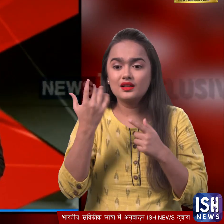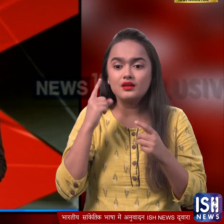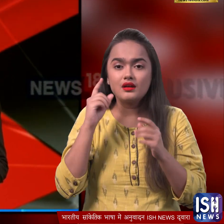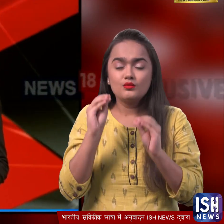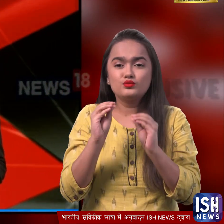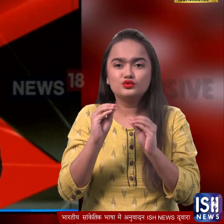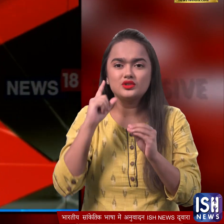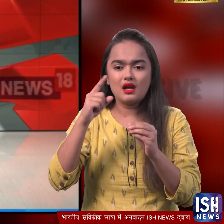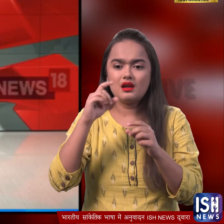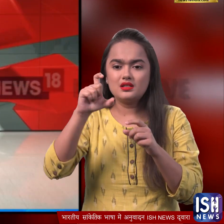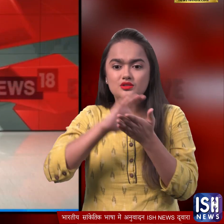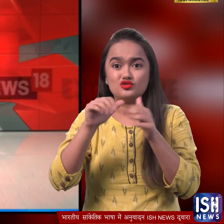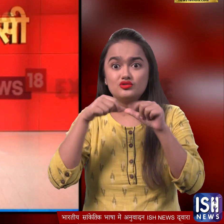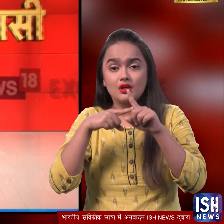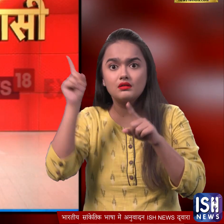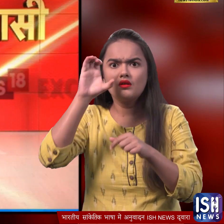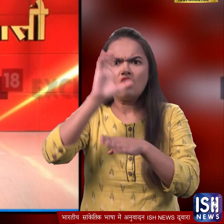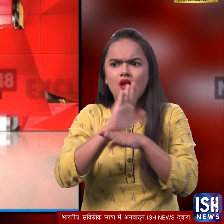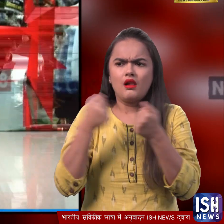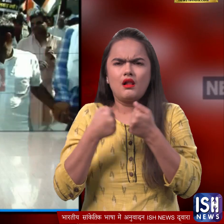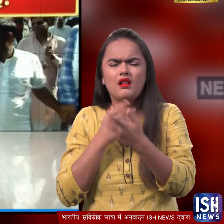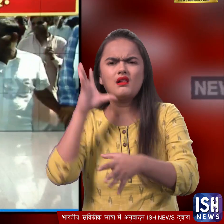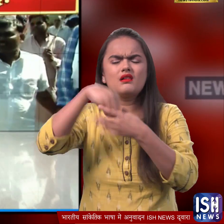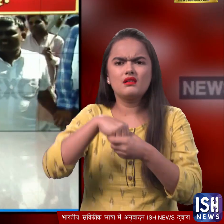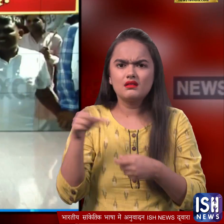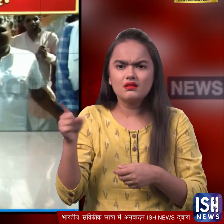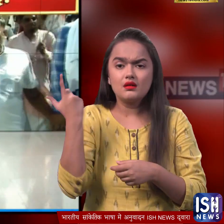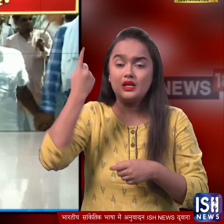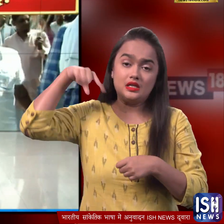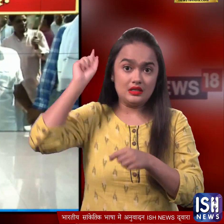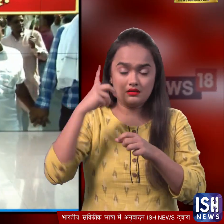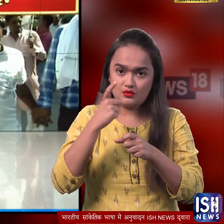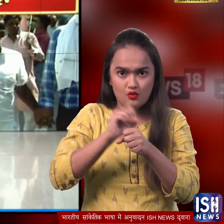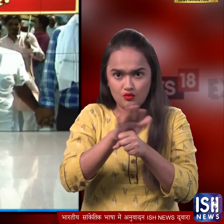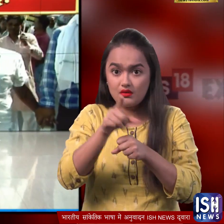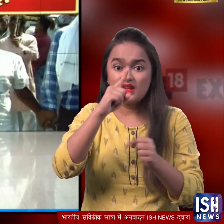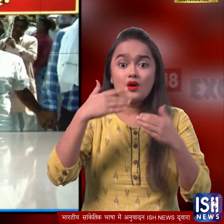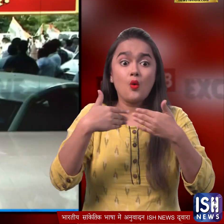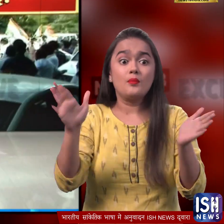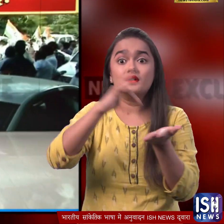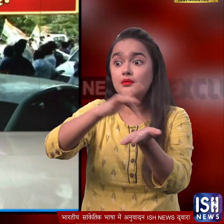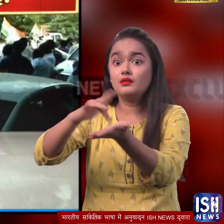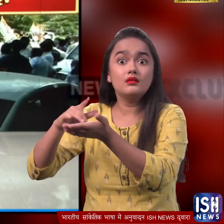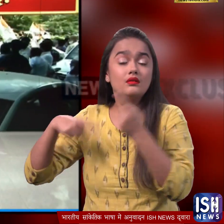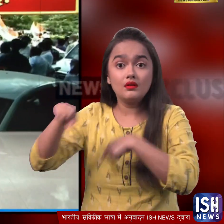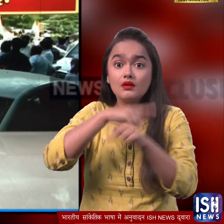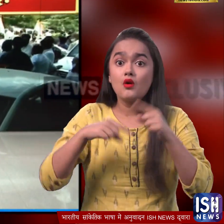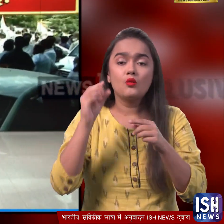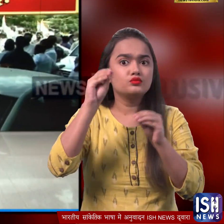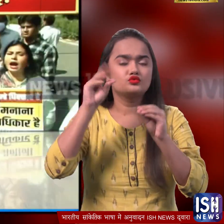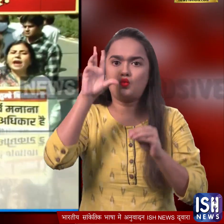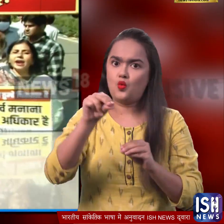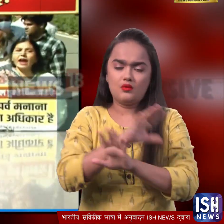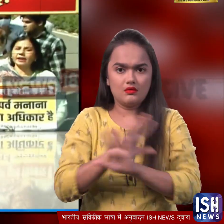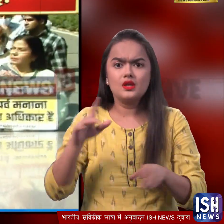पर छिड़ी सियासी लड़ाई में कांग्रेस भी कूद पड़ी। पिछले साल कोरोना की वजह से दिल्ली में सार्वजनिक जगहों पर छठ पर्व का आयोजन नहीं किया गया